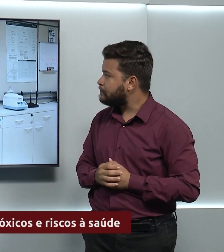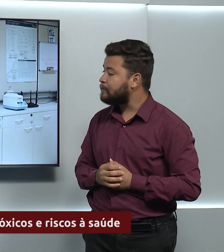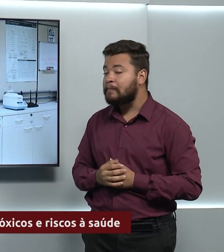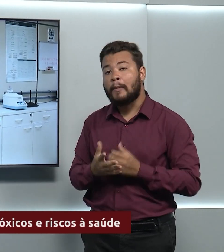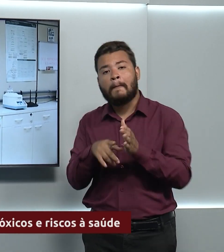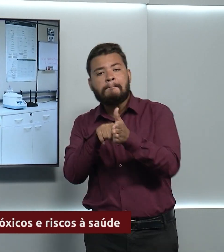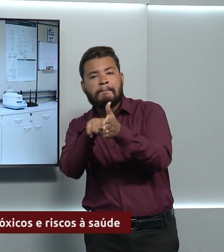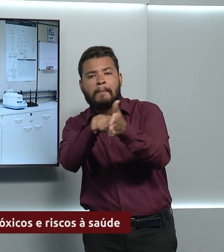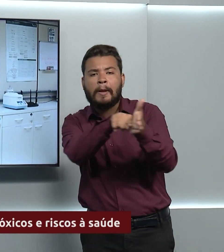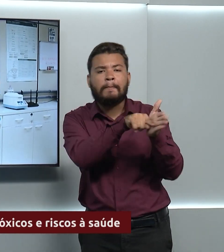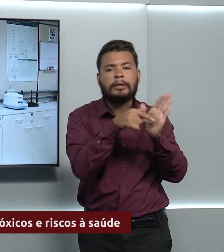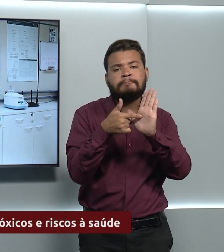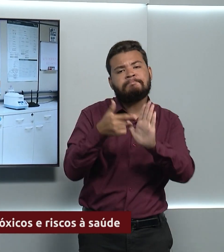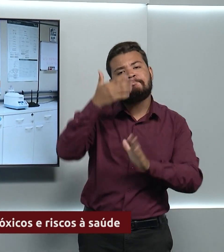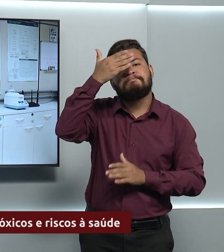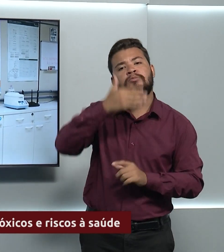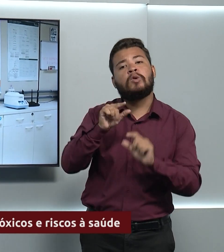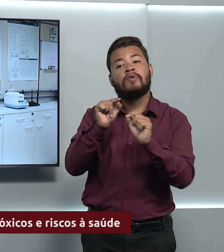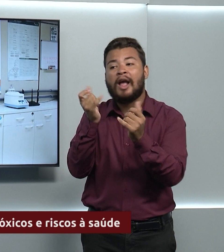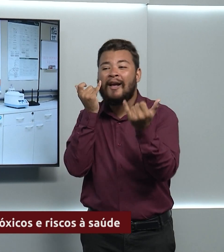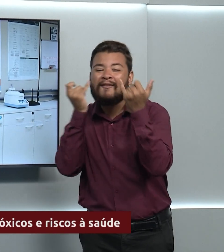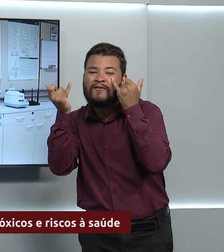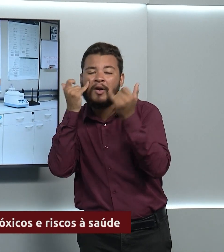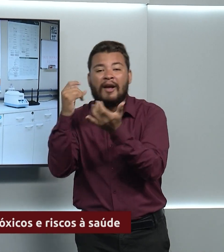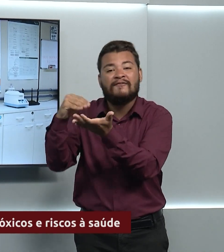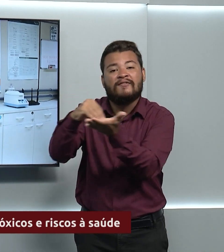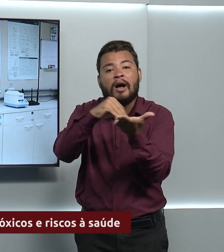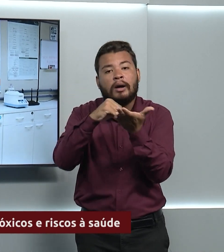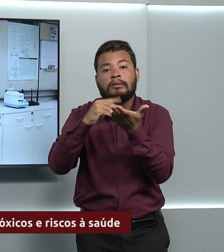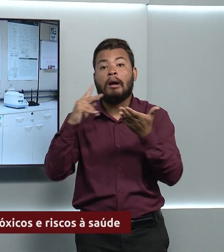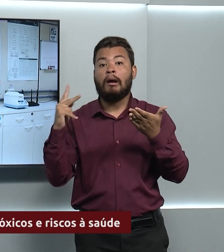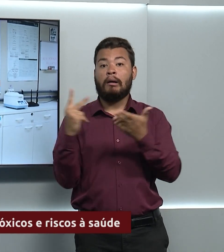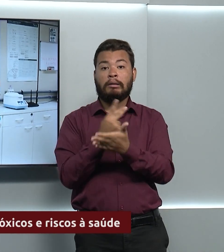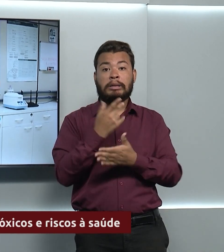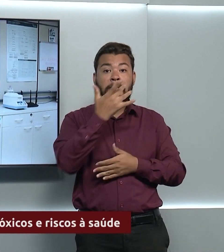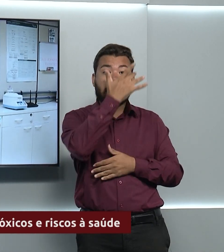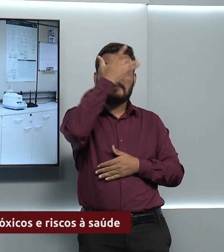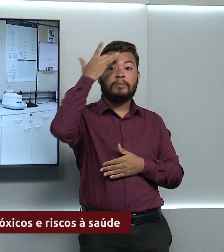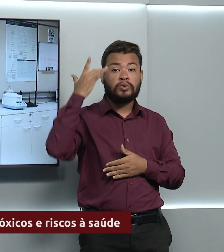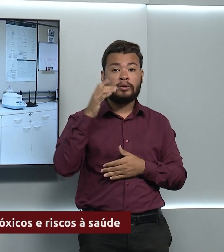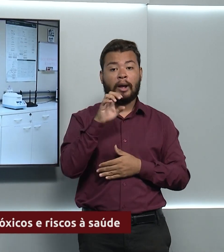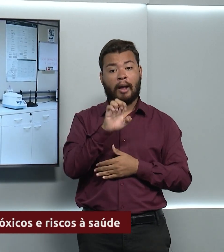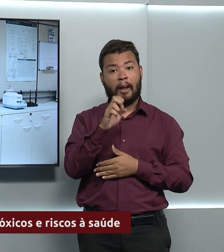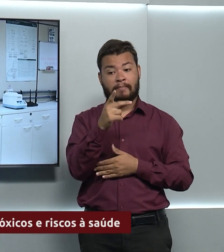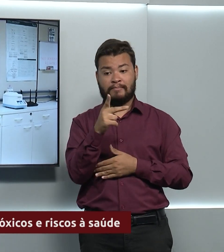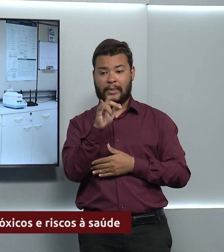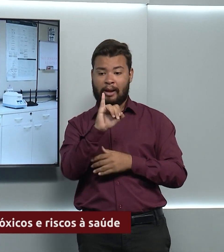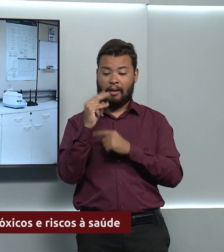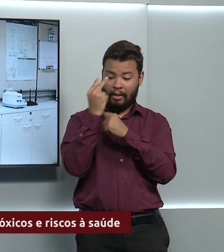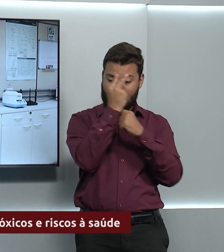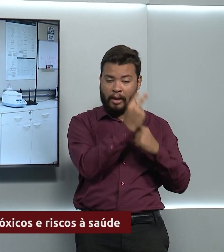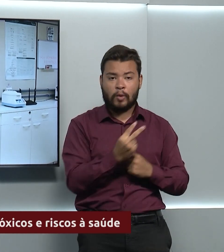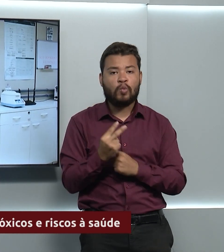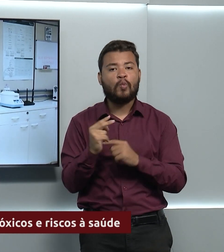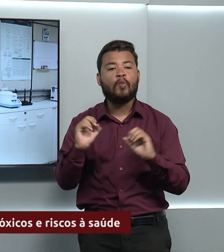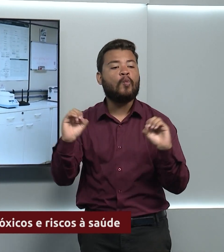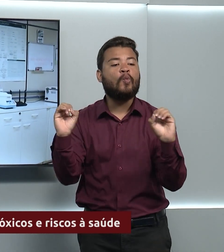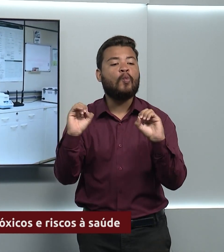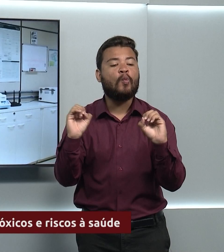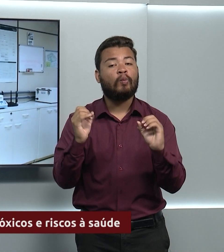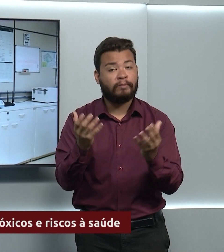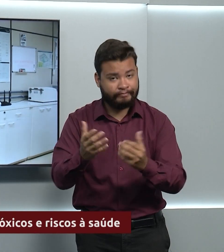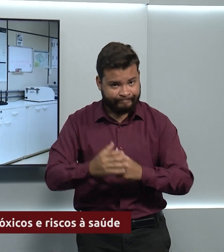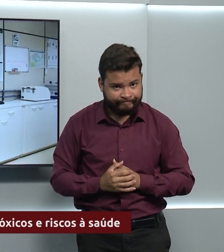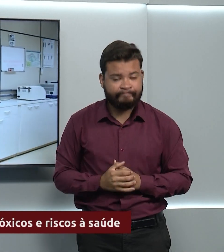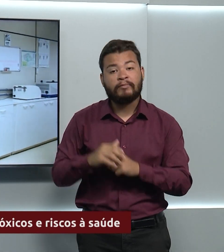falta de informação pode fazer com que trabalhadores rurais não usem equipamentos de proteção individual. Por